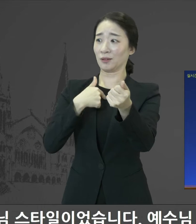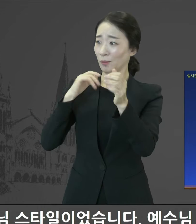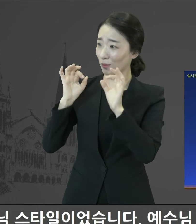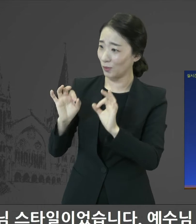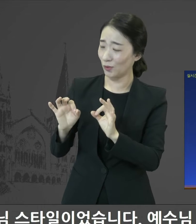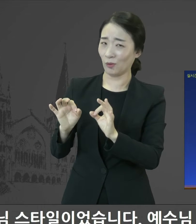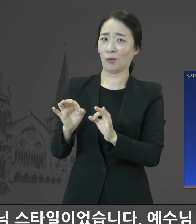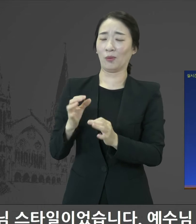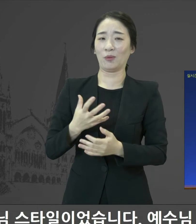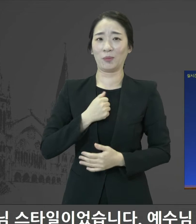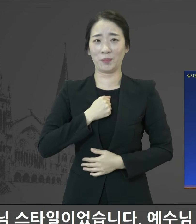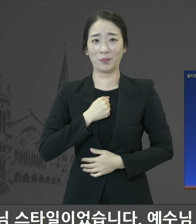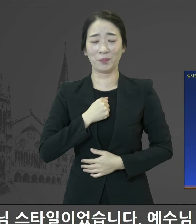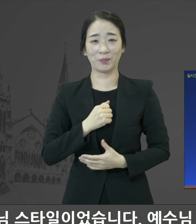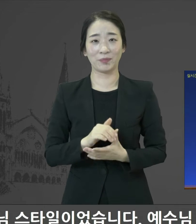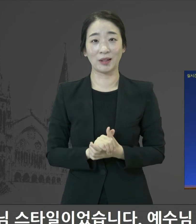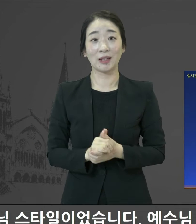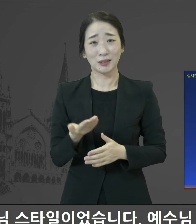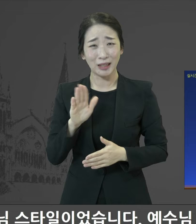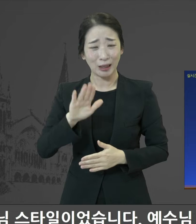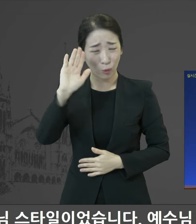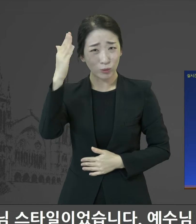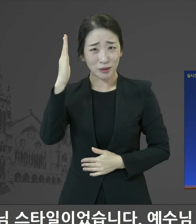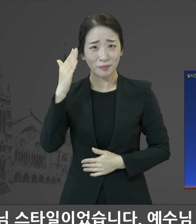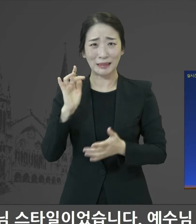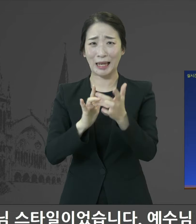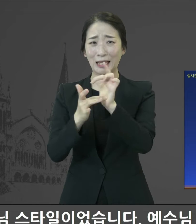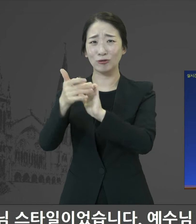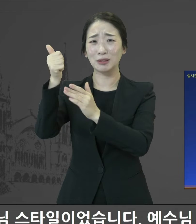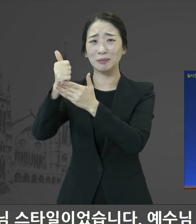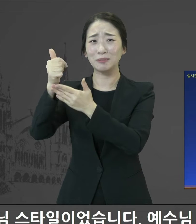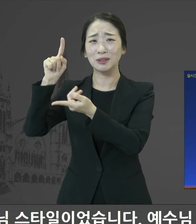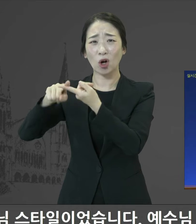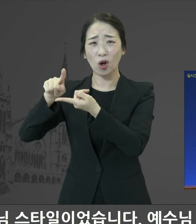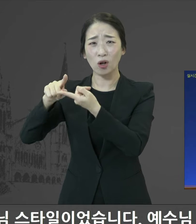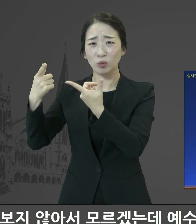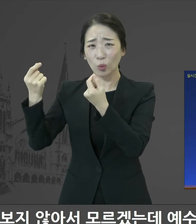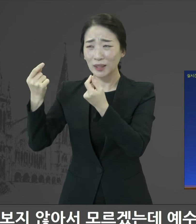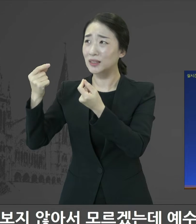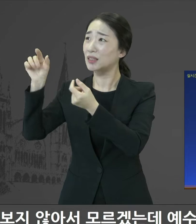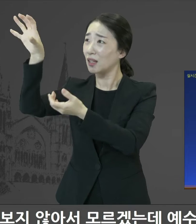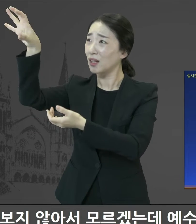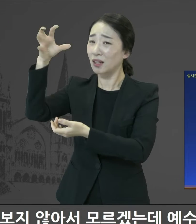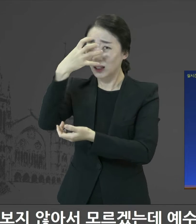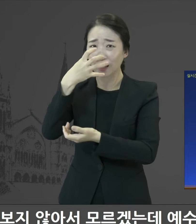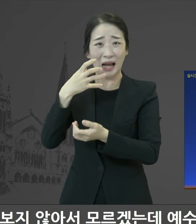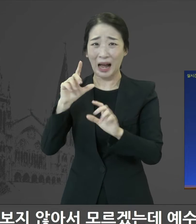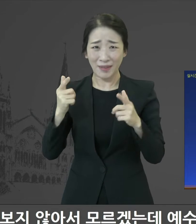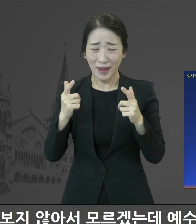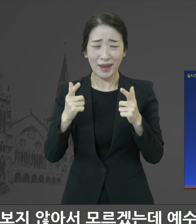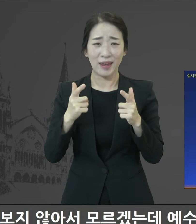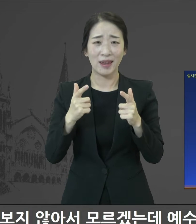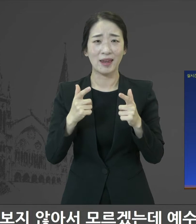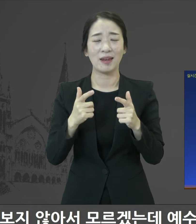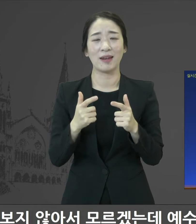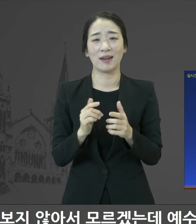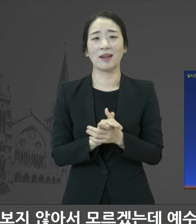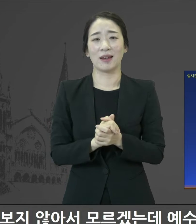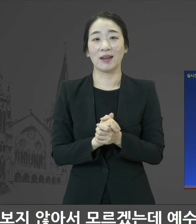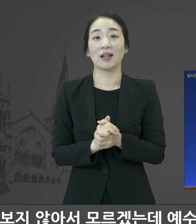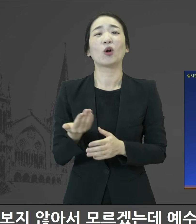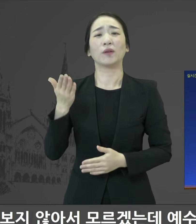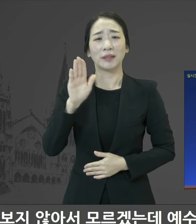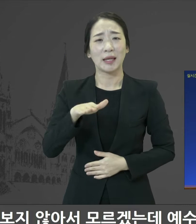않습니다. 예수님처럼 옷을 입지 않습니다. 그런데 예수님의 성품, 그것이 우리에게 나타난다면 사람들이